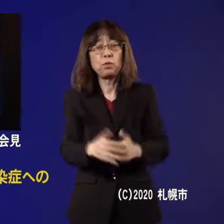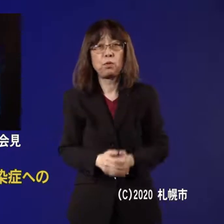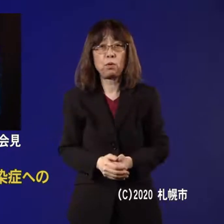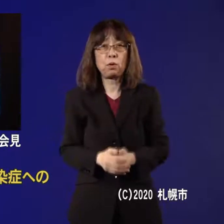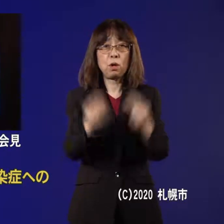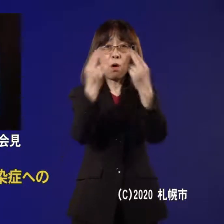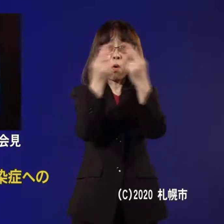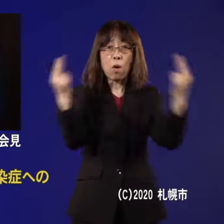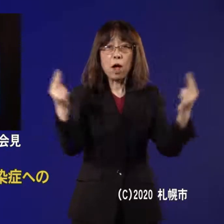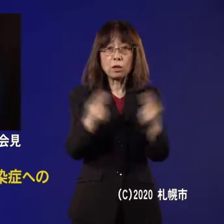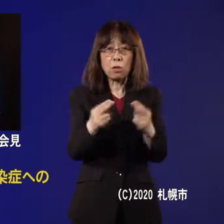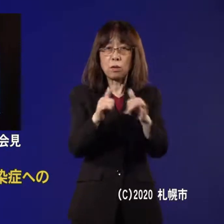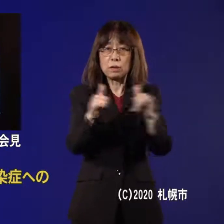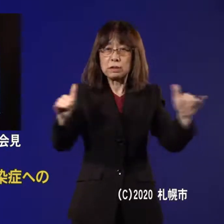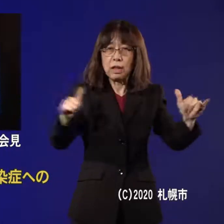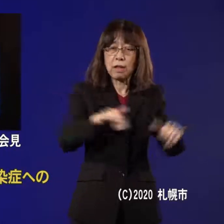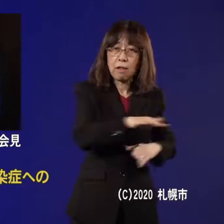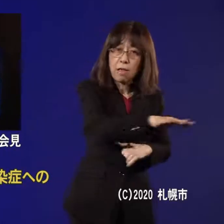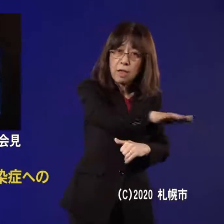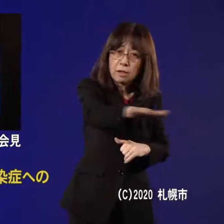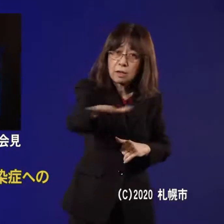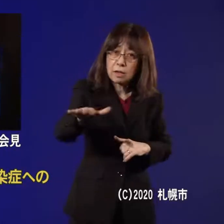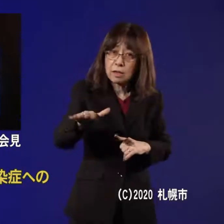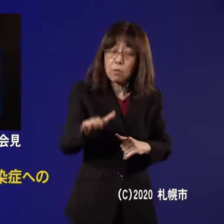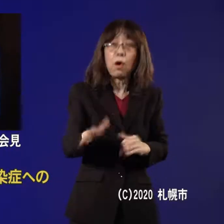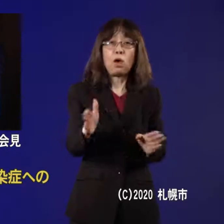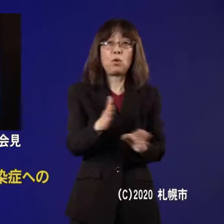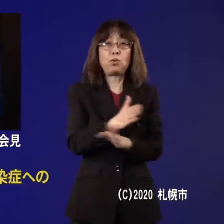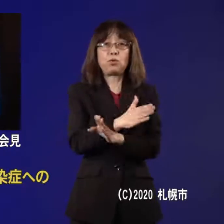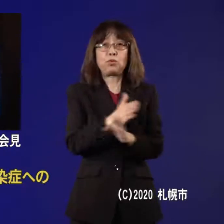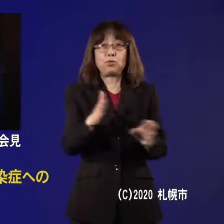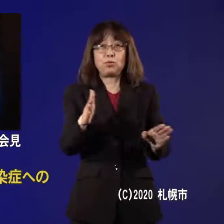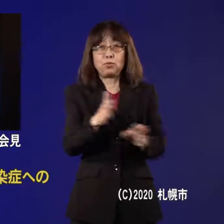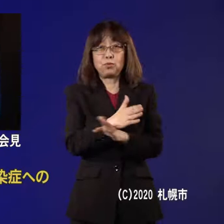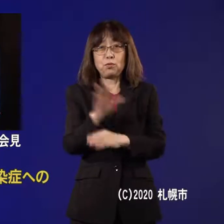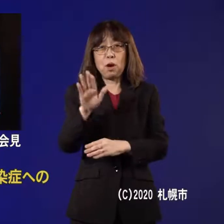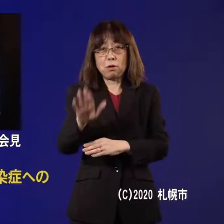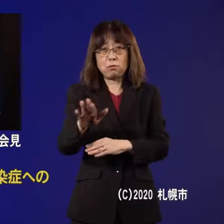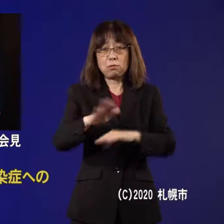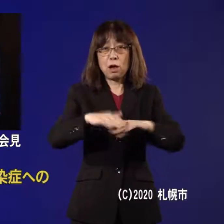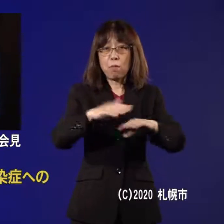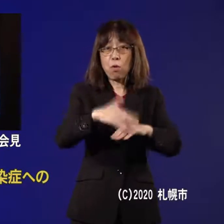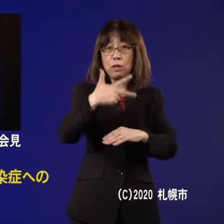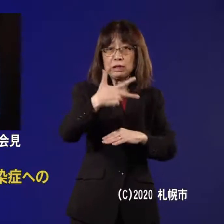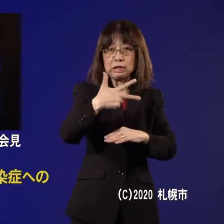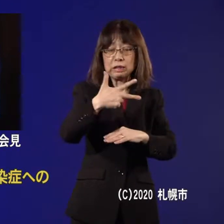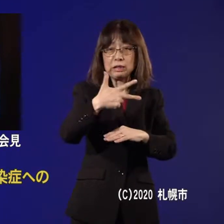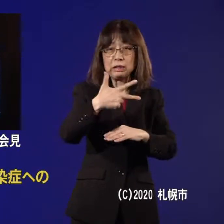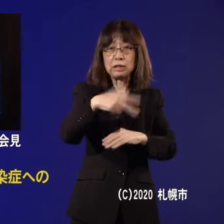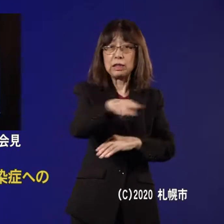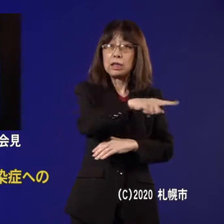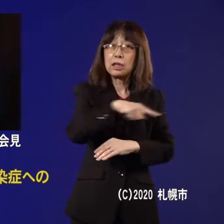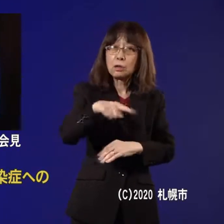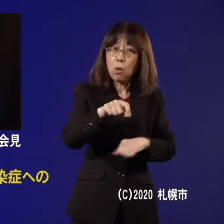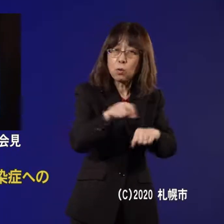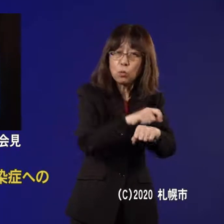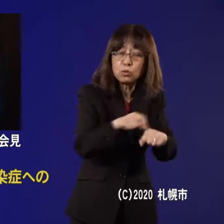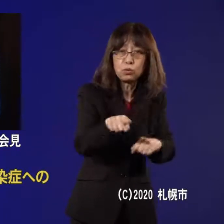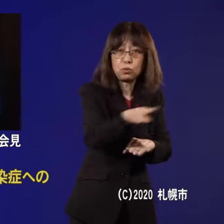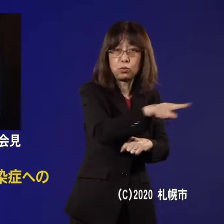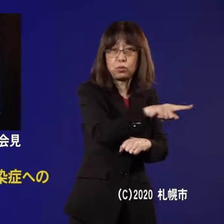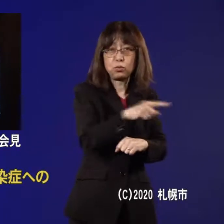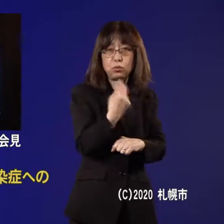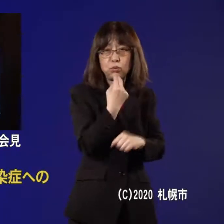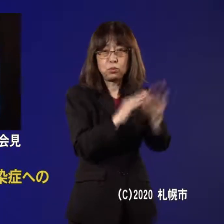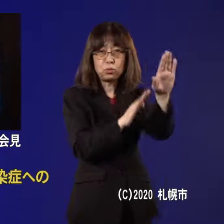北海道全域としてはもっともっと余裕があるわけでありますけれども、札幌市のこの特有の状況を考えていった